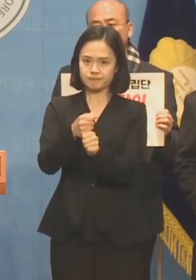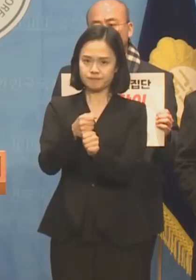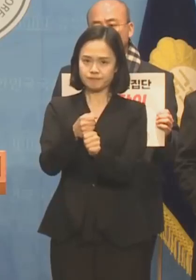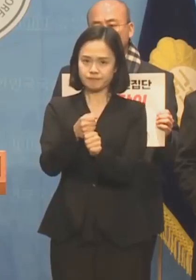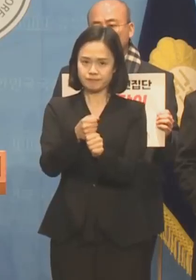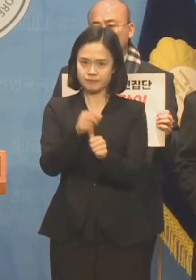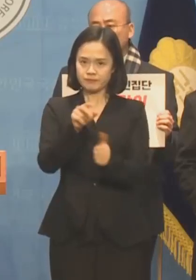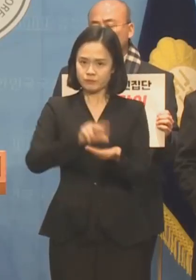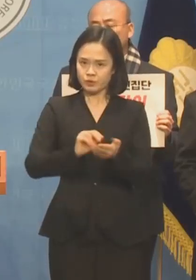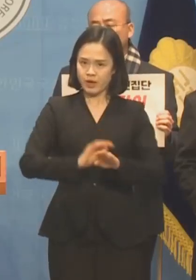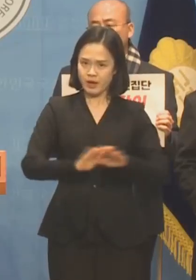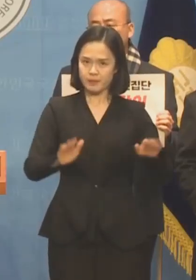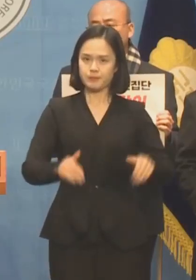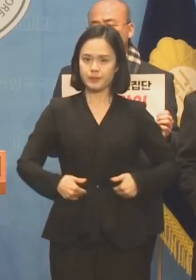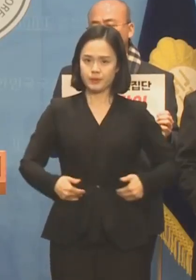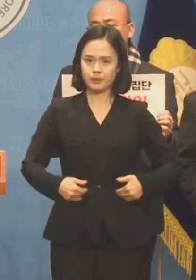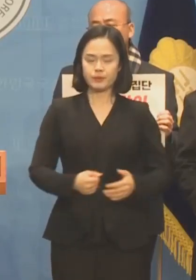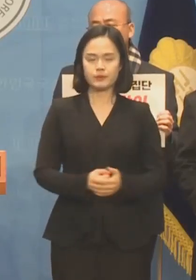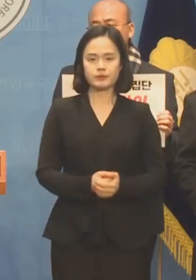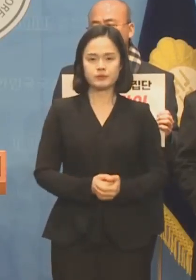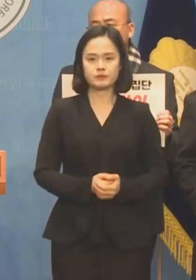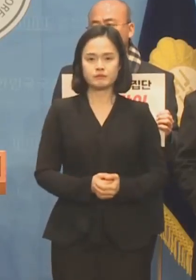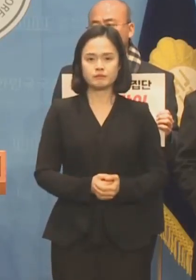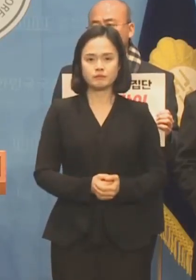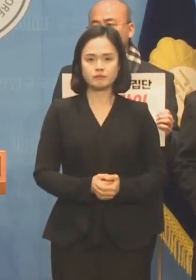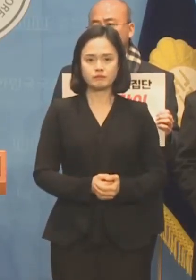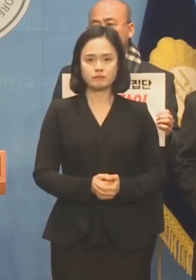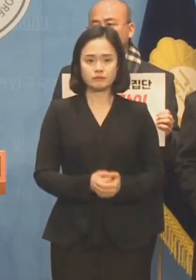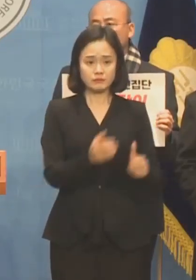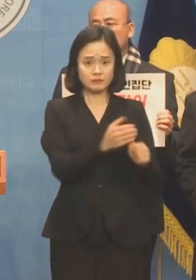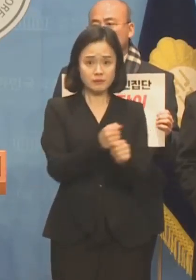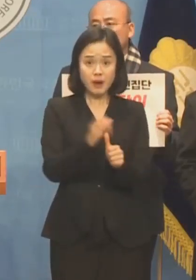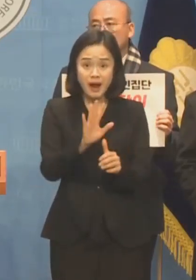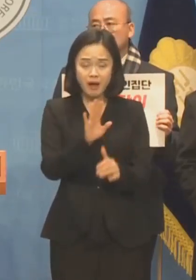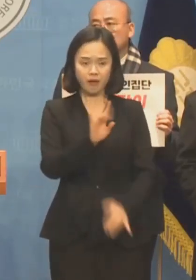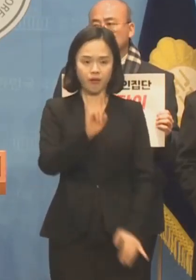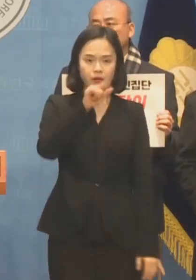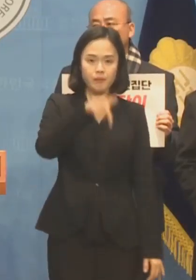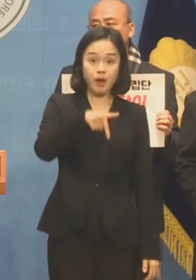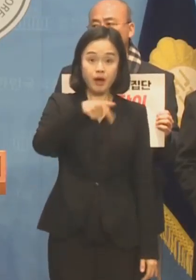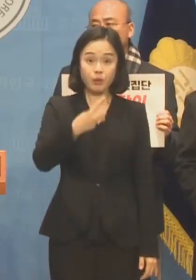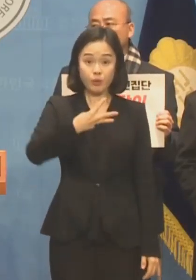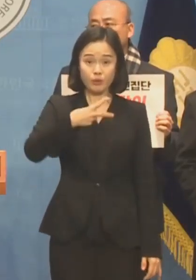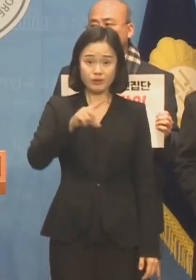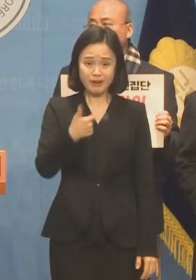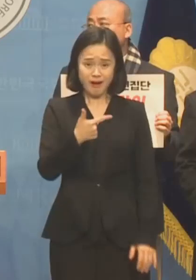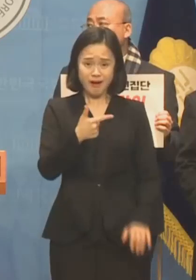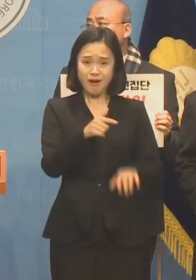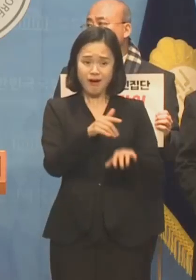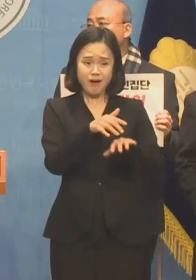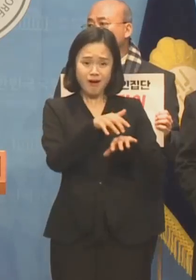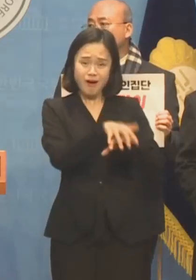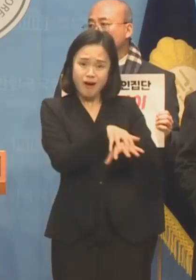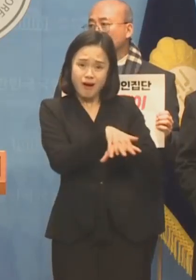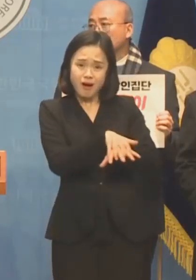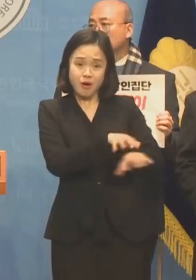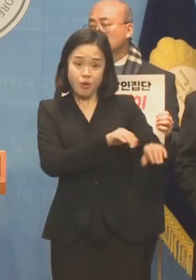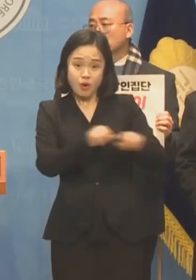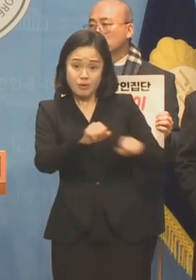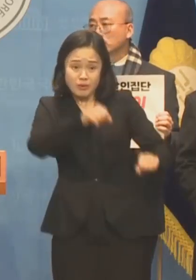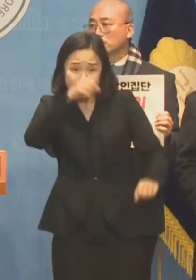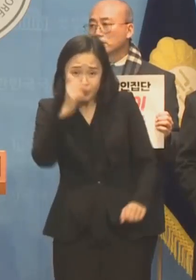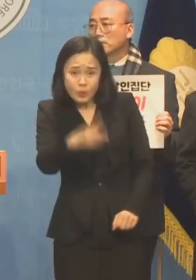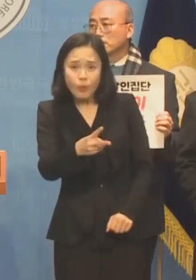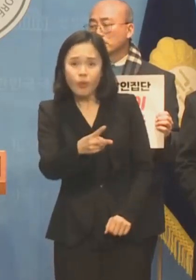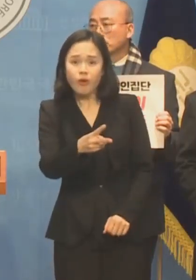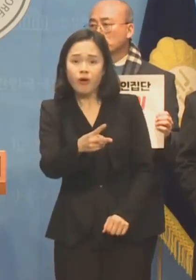됩니다. 그래야만이 이 백골단이 이 땅에 설치지 않고 또 다시 우리 경대와 같은 그런 희생이